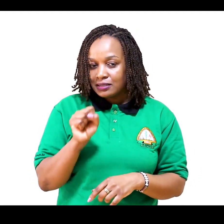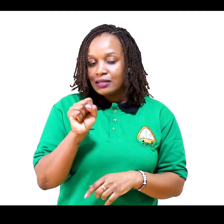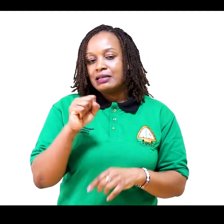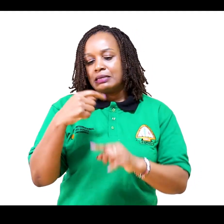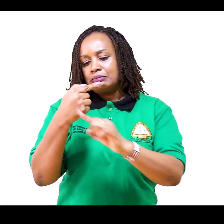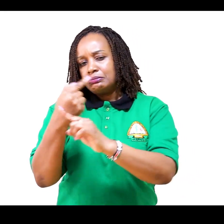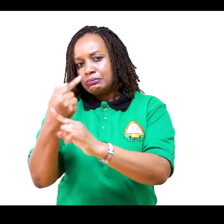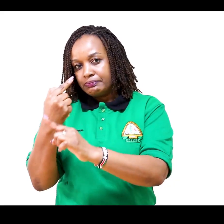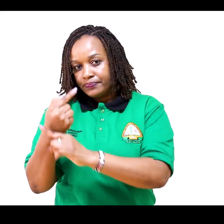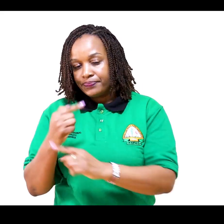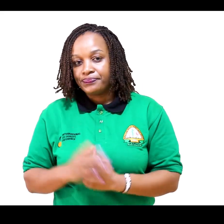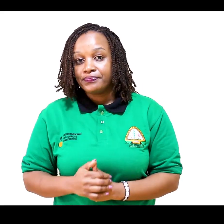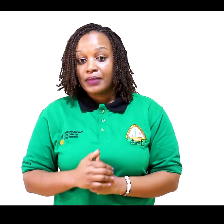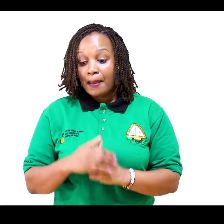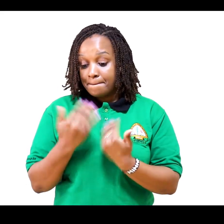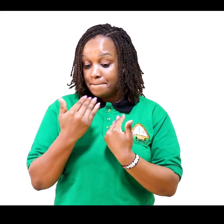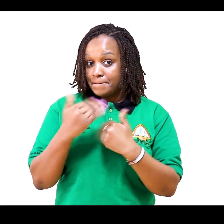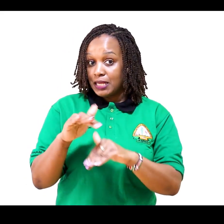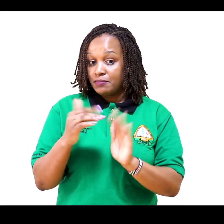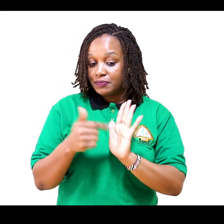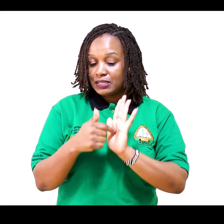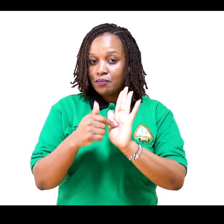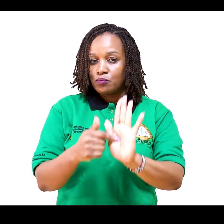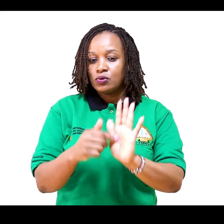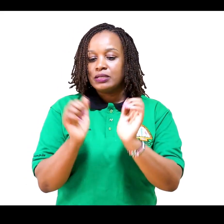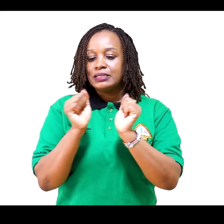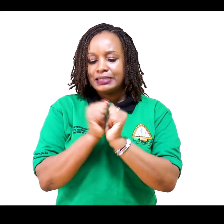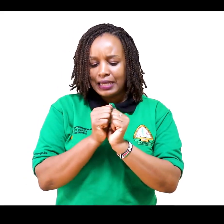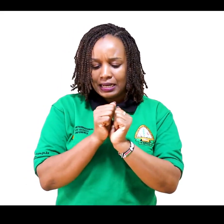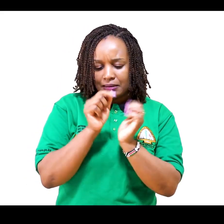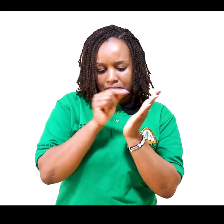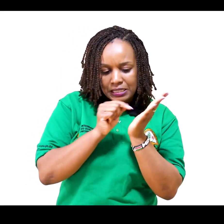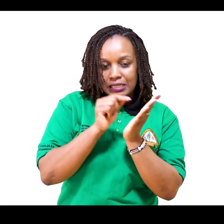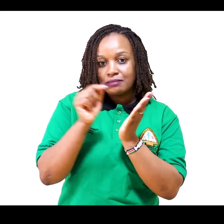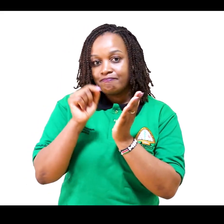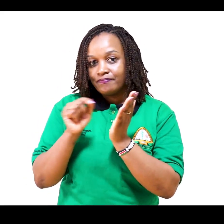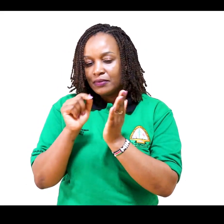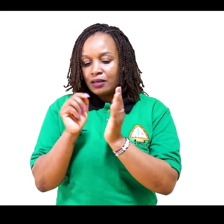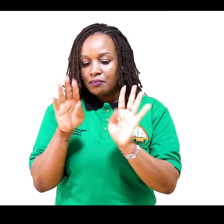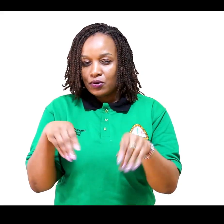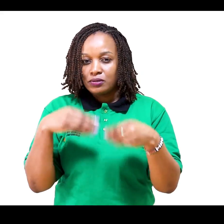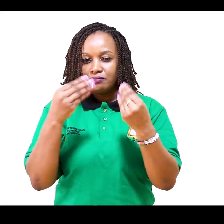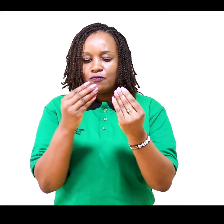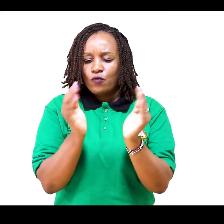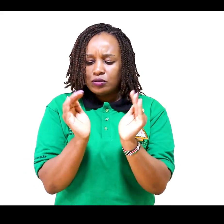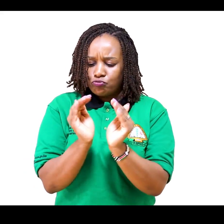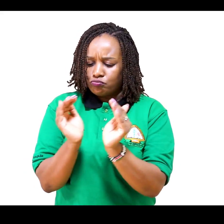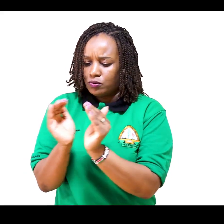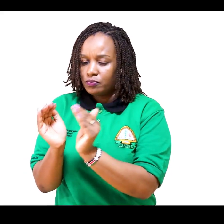na mengineyo. Sampuli ya chini ya vipande 10 vilivyowasilishwa kwa bidhaa za ukubwa wa kati, kwa